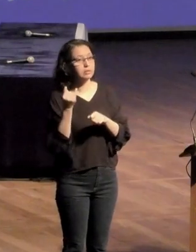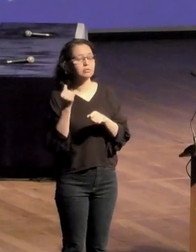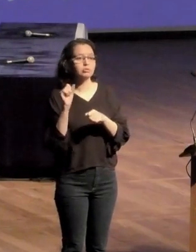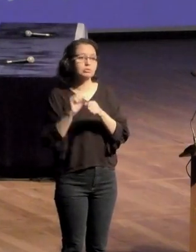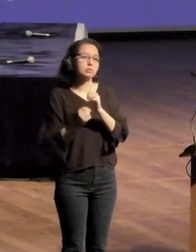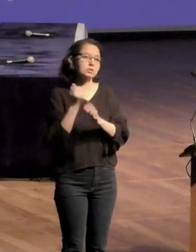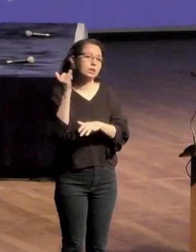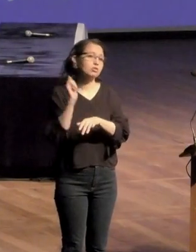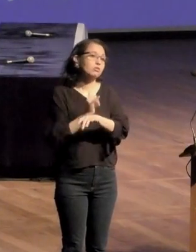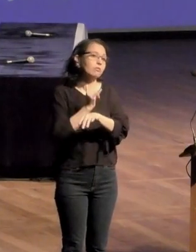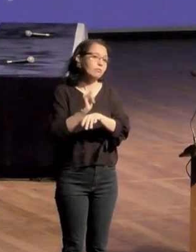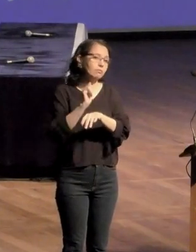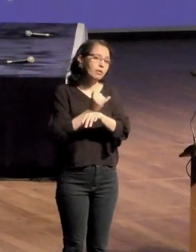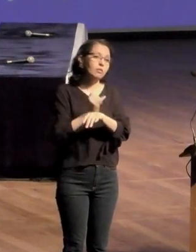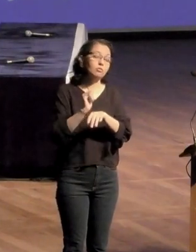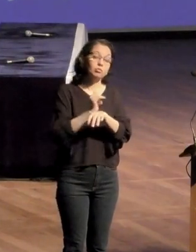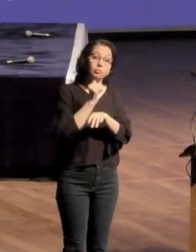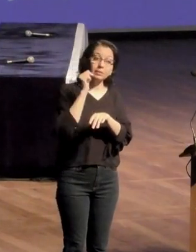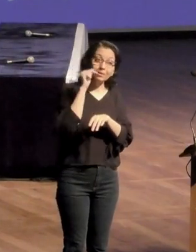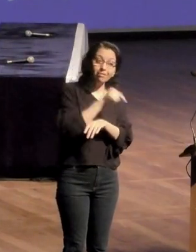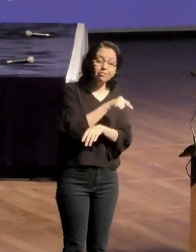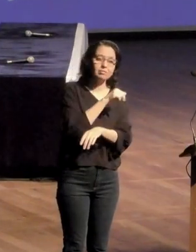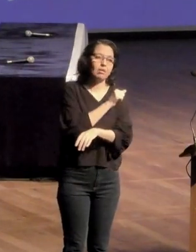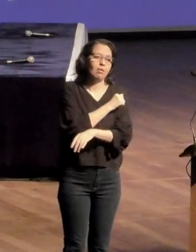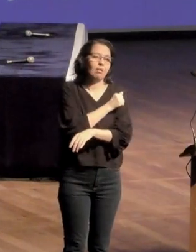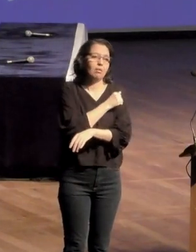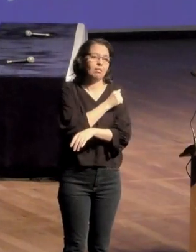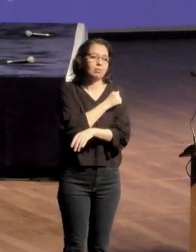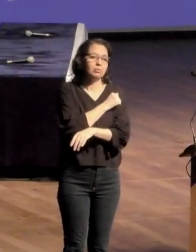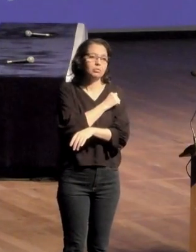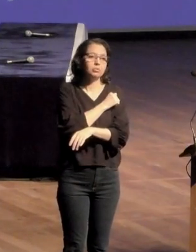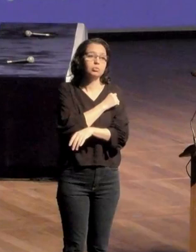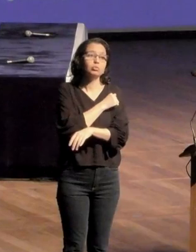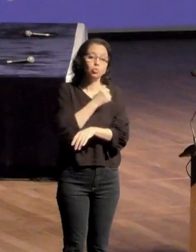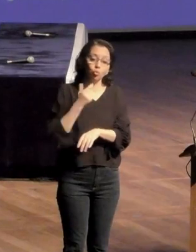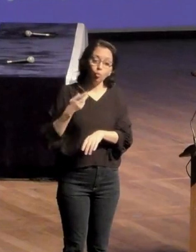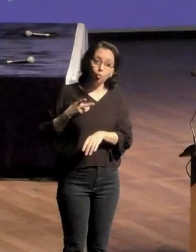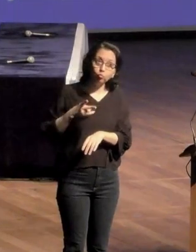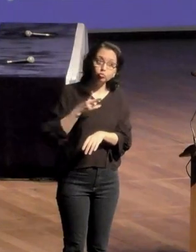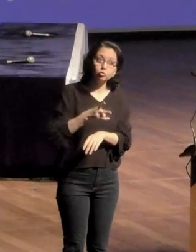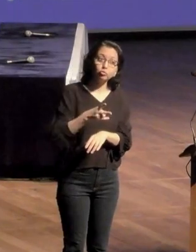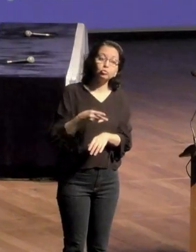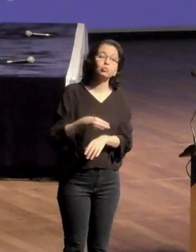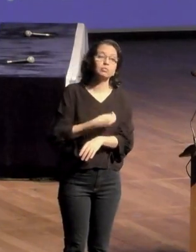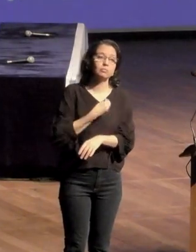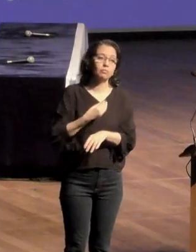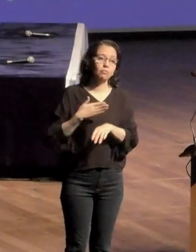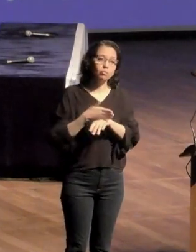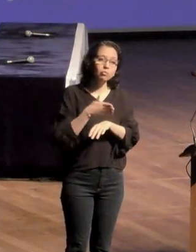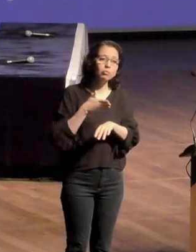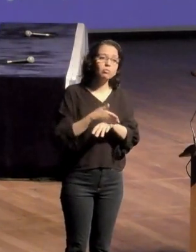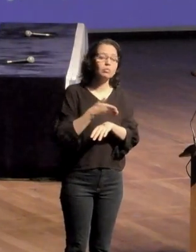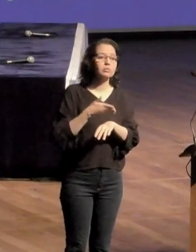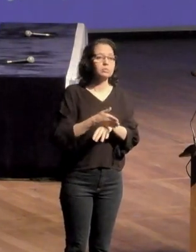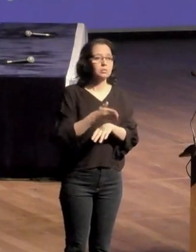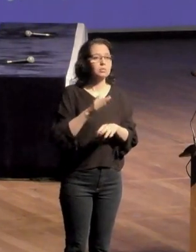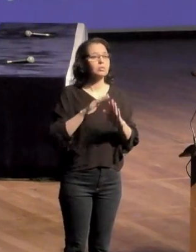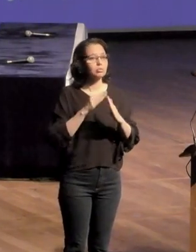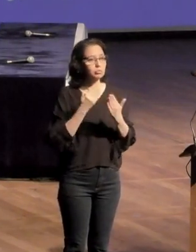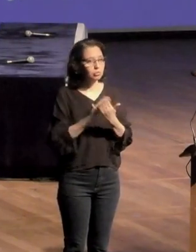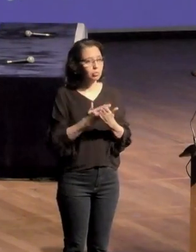para que ele possa frequentar a escola e receber uma Alimentação adequada para ele e que faça né que não faça mal a